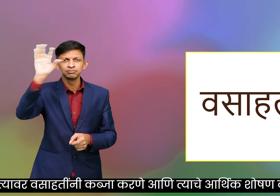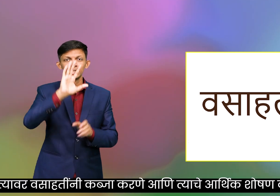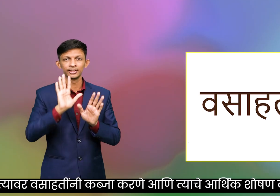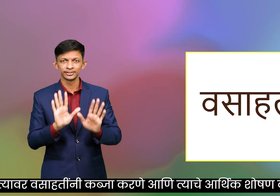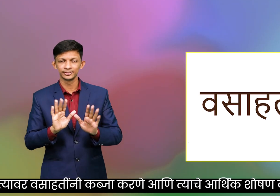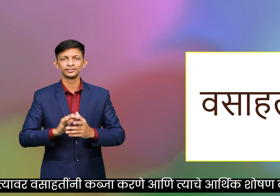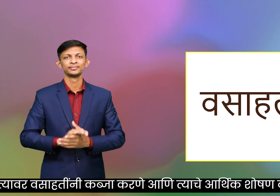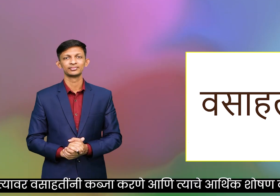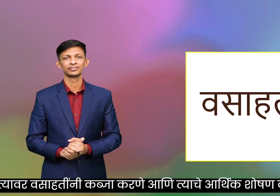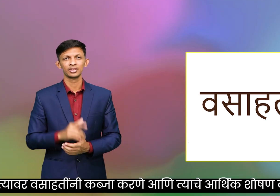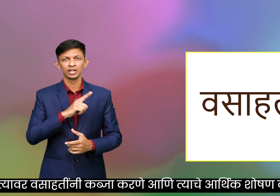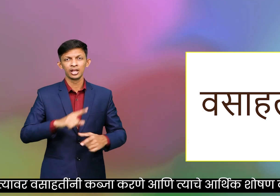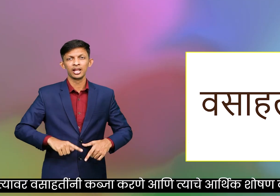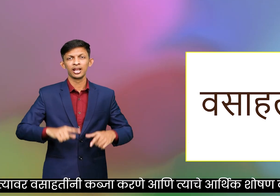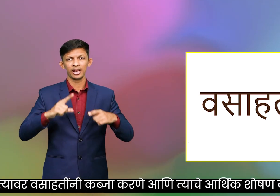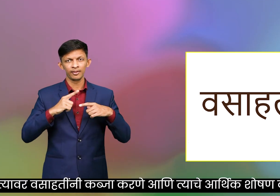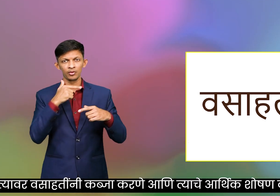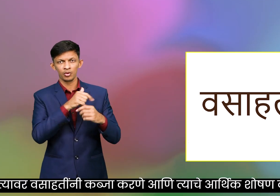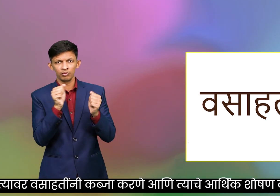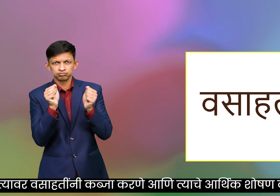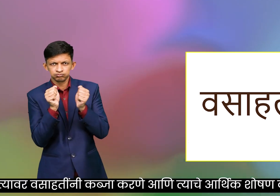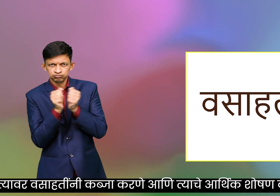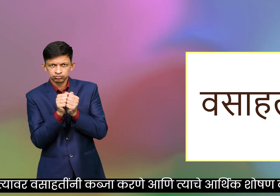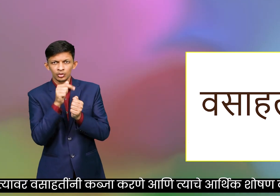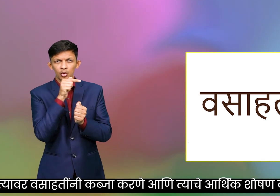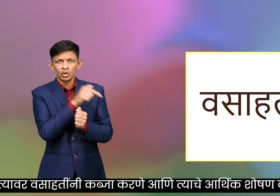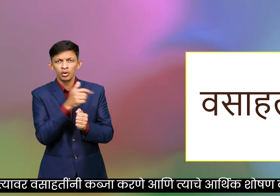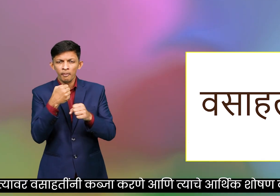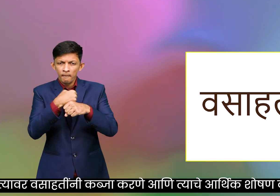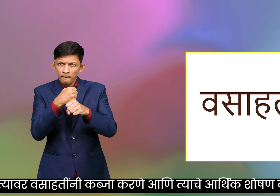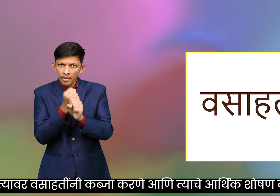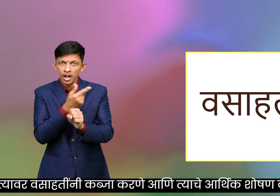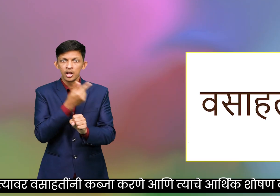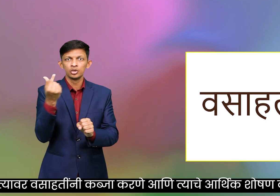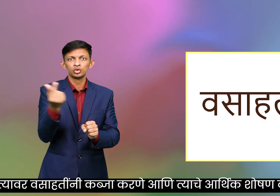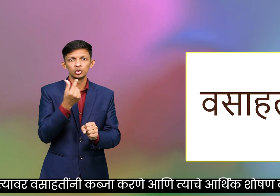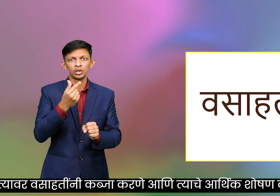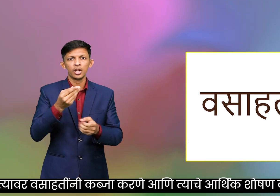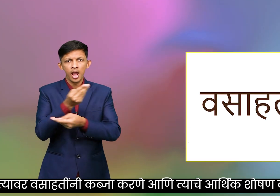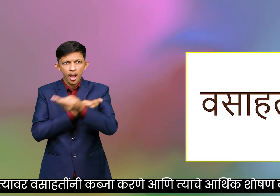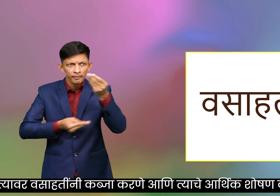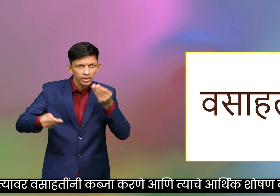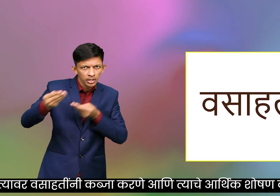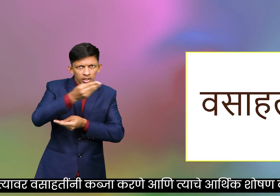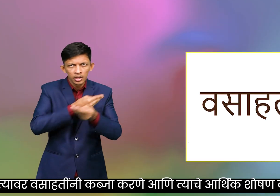त्यावर वसाहतींनी कब्जा करणे आणि त्याचे आर्थिक शोषण करण्याचे धोरण किंवा प्रथा.